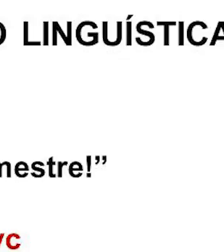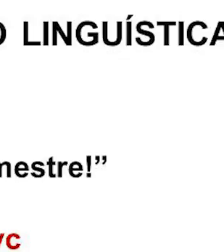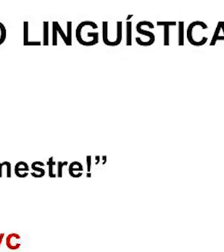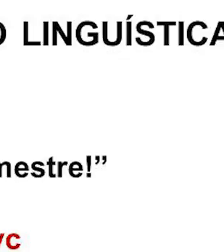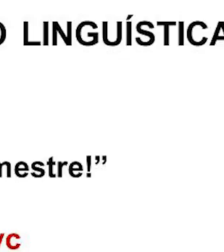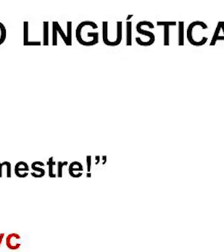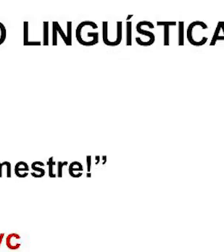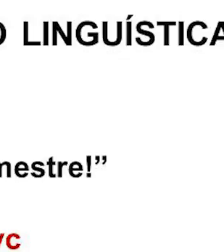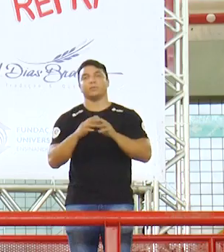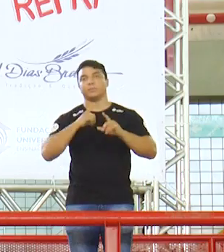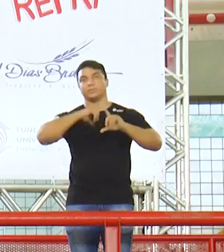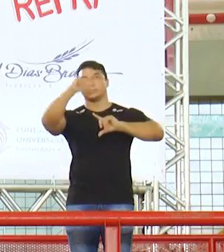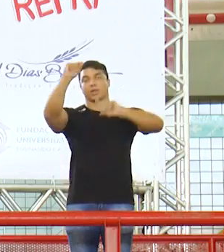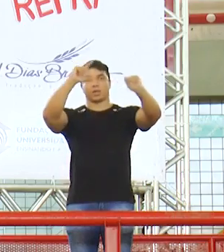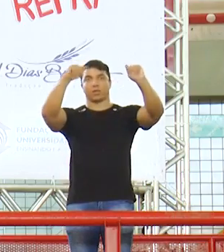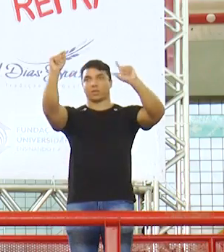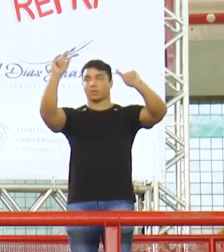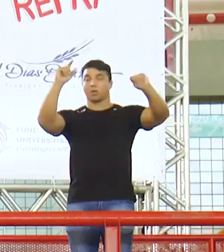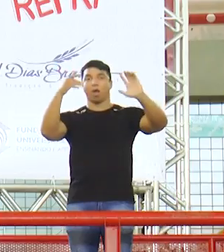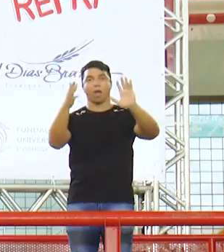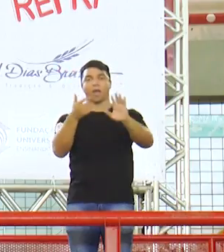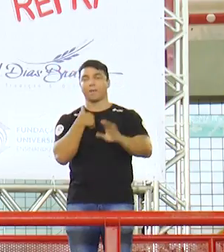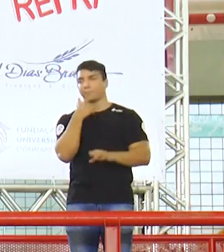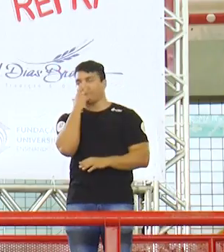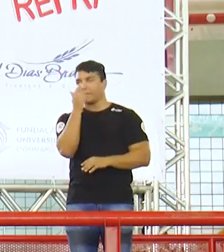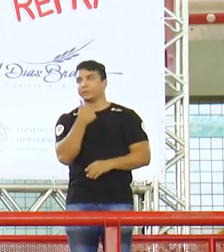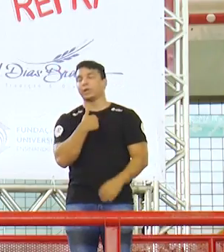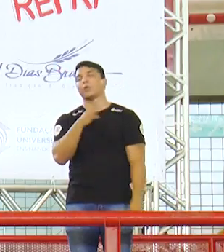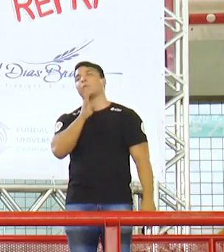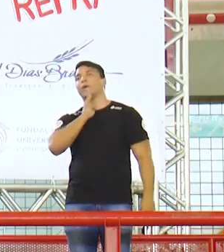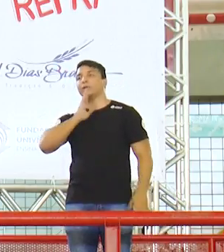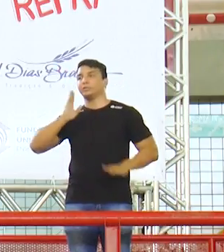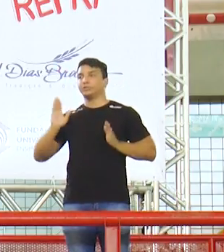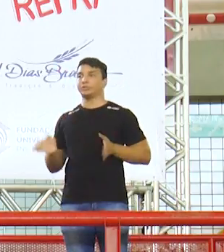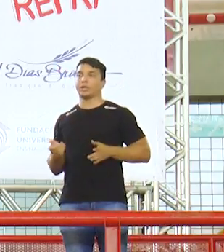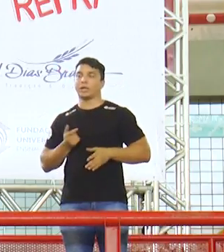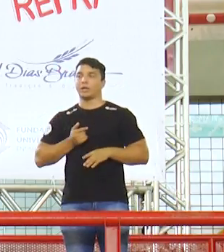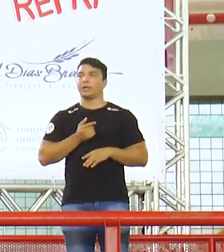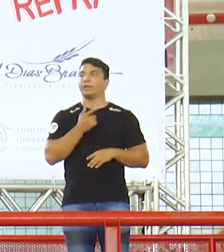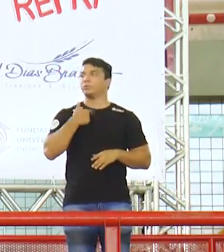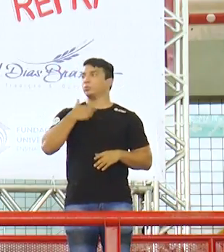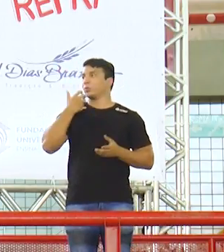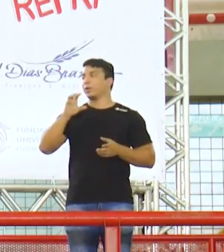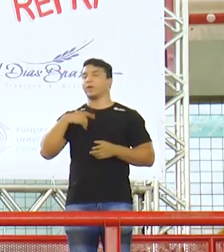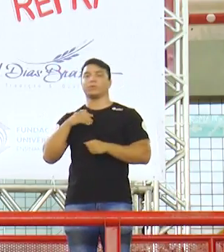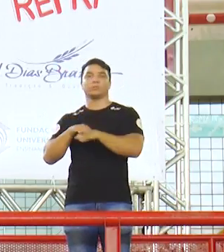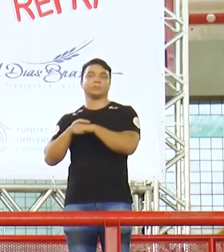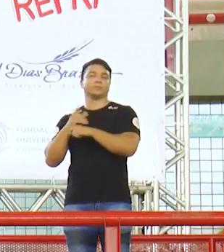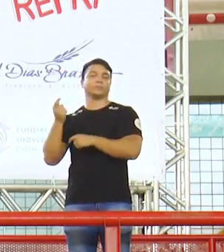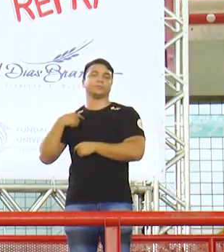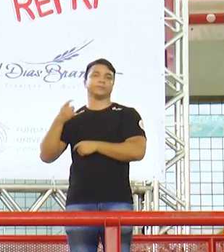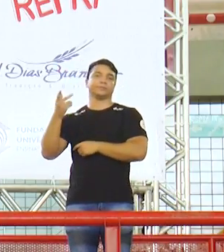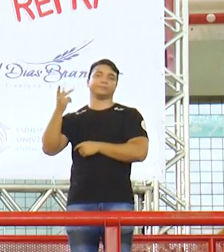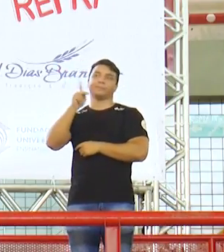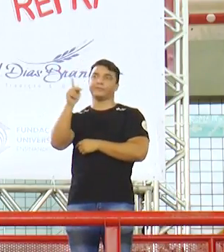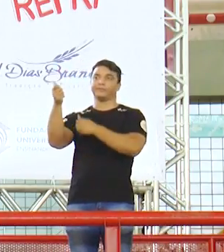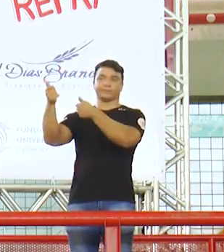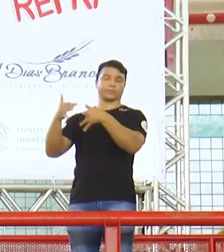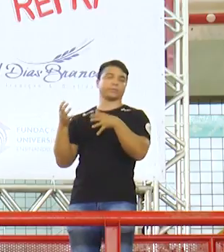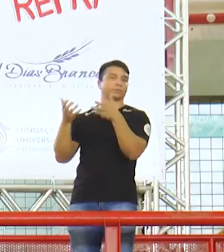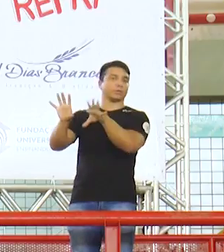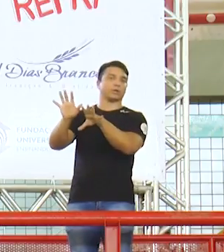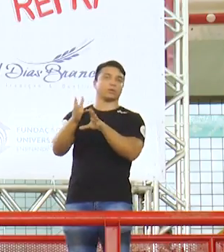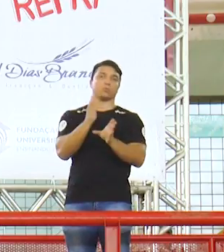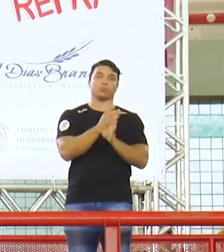Deus, não saia daqui pensando assim, ó. Ah, já sei, não vou nem escutar o que esse doido está falando, porque